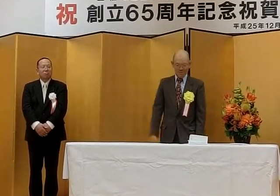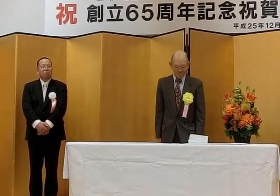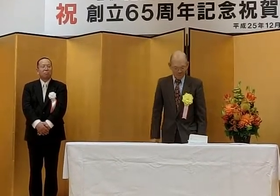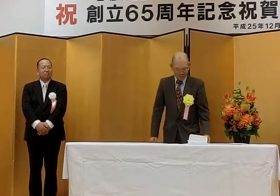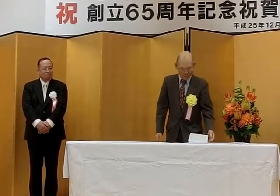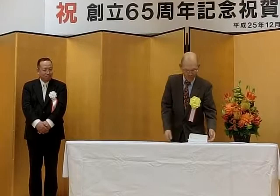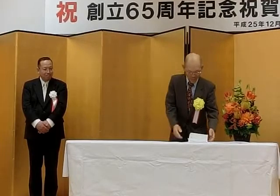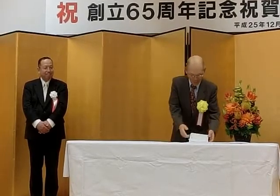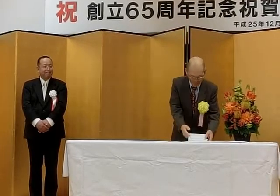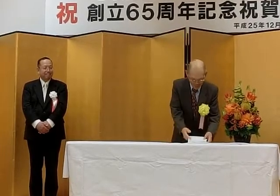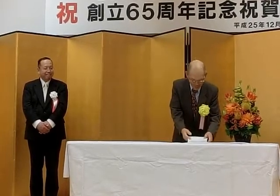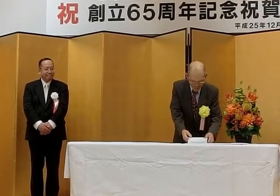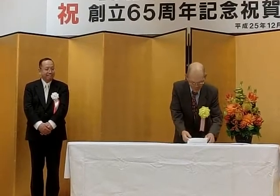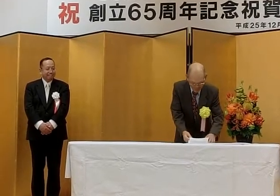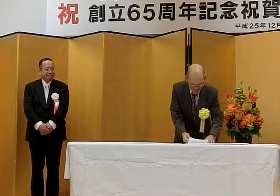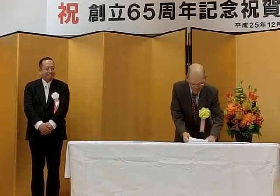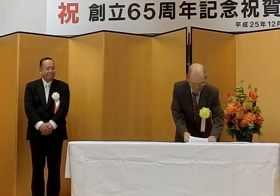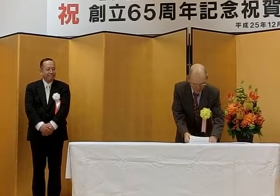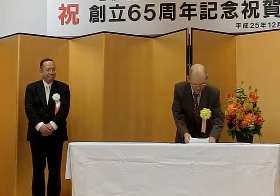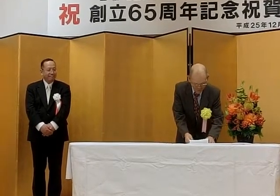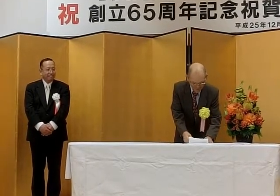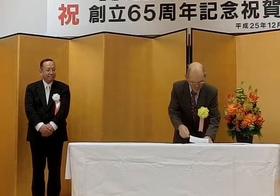良い思い出がございます。